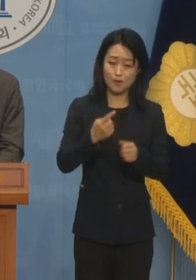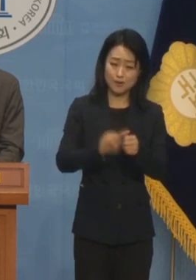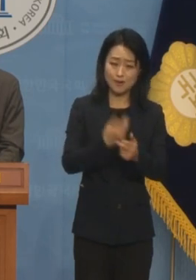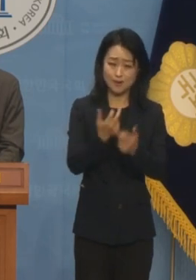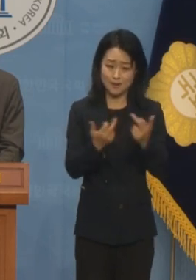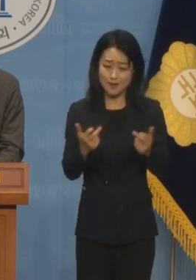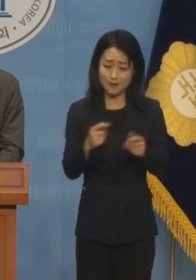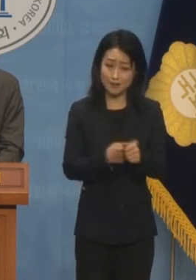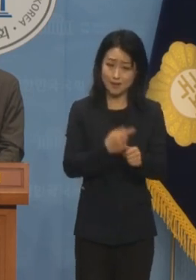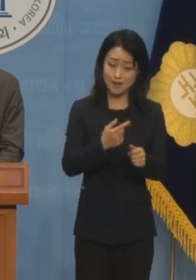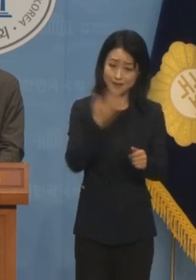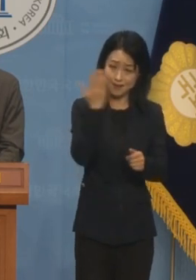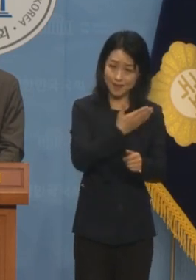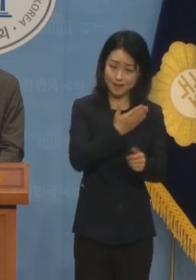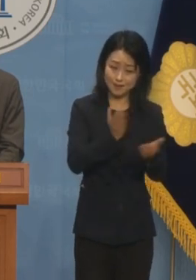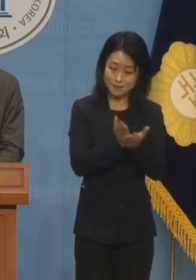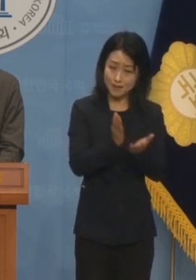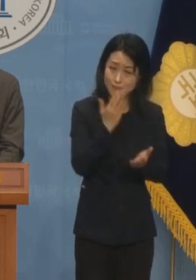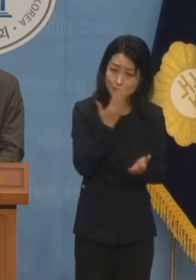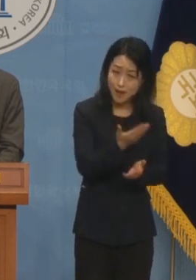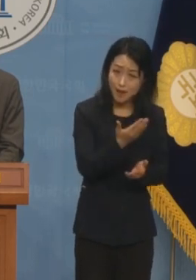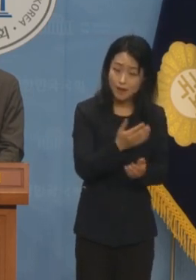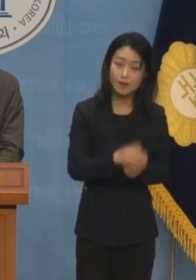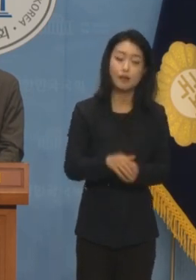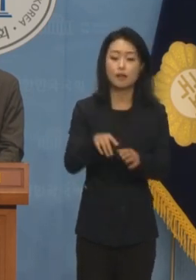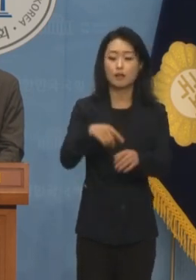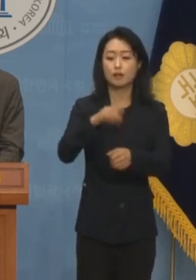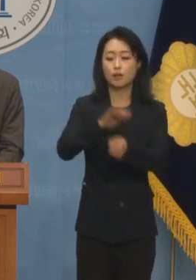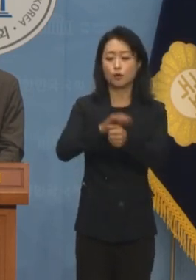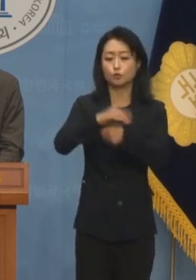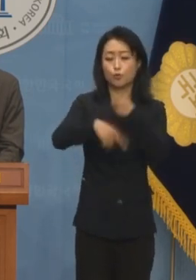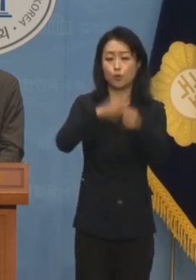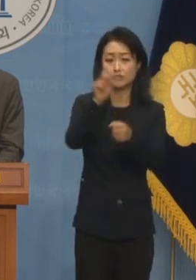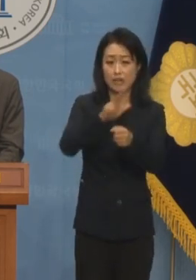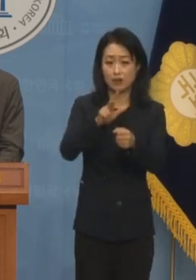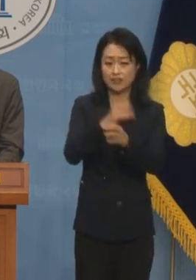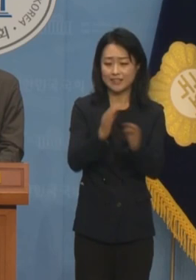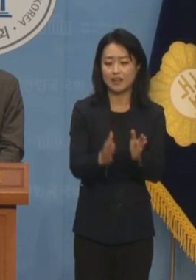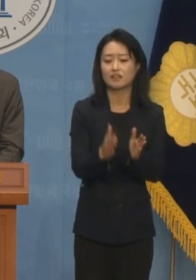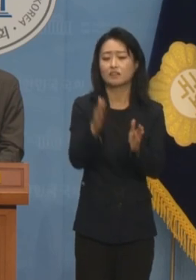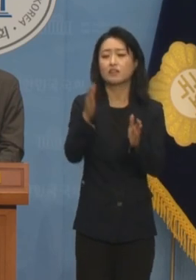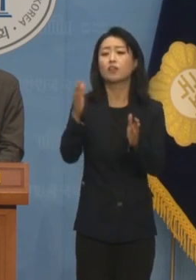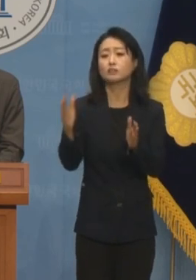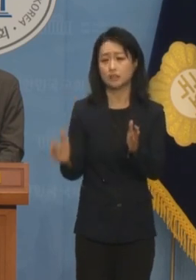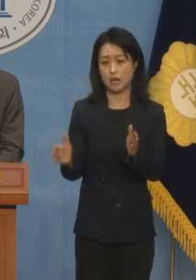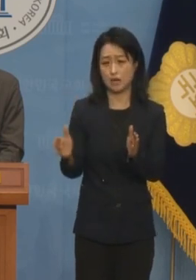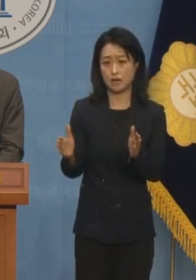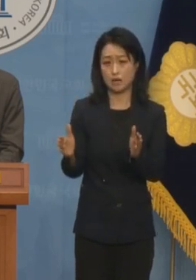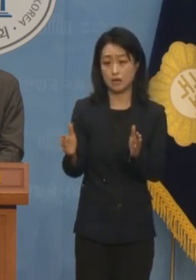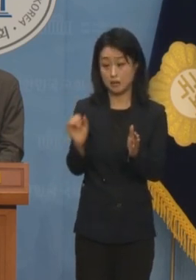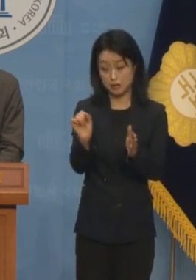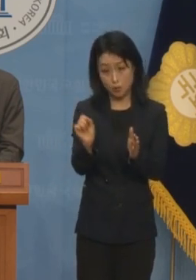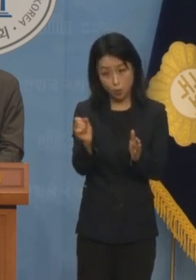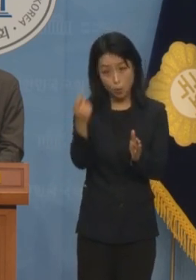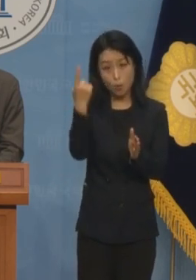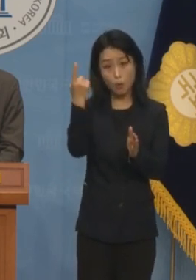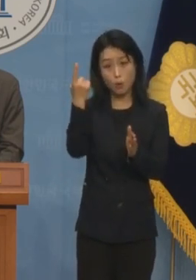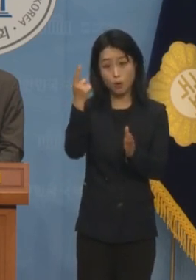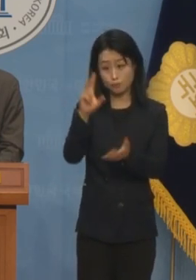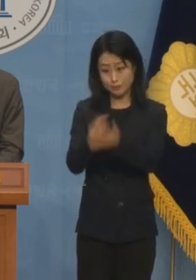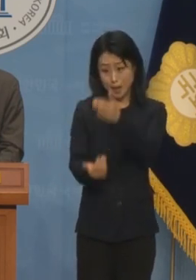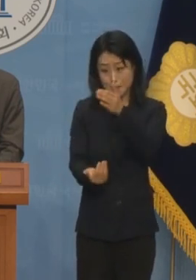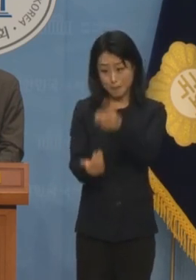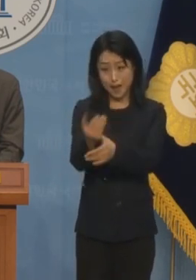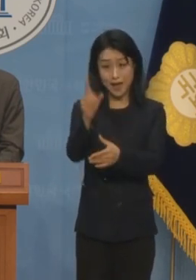수명 연장을 추진하고 있던 상황이었습니다. 단 한 번의 사고가 돌이킬 수 없는 결과로 이어질 수